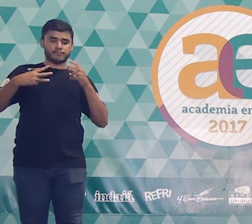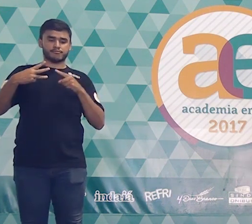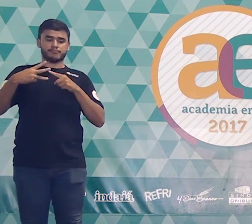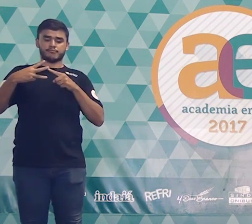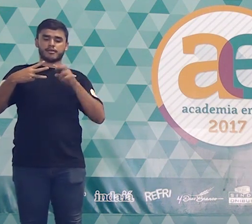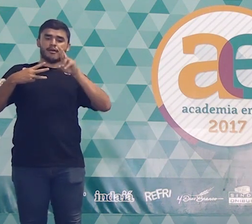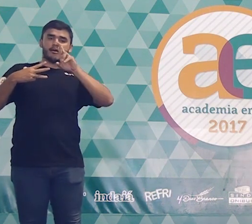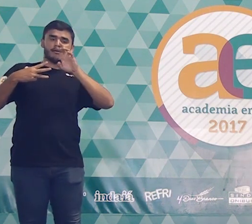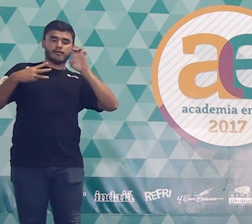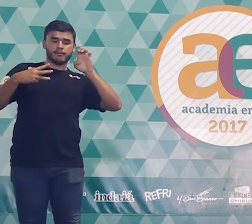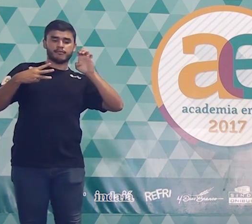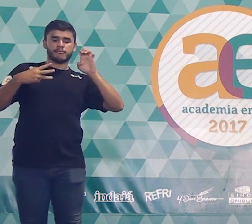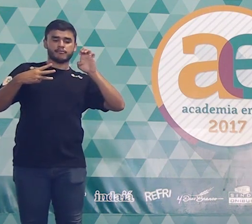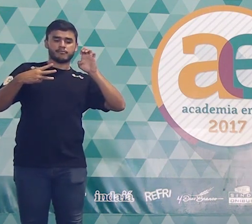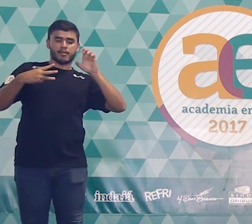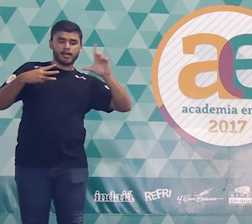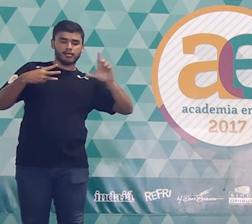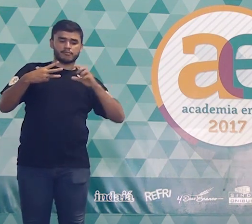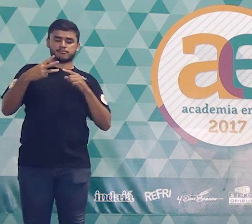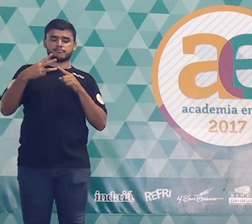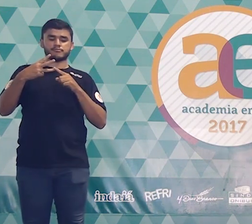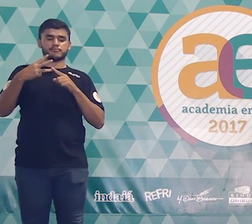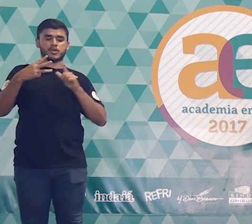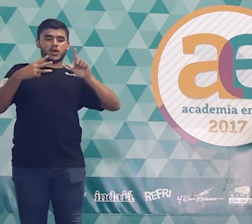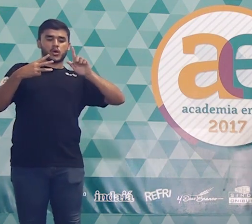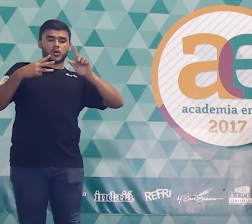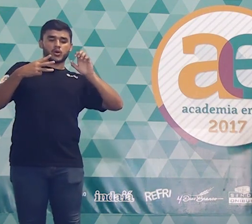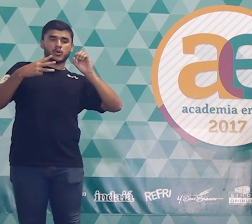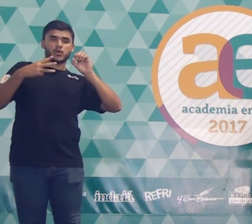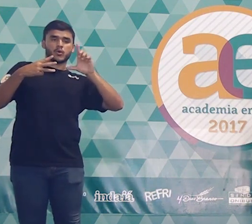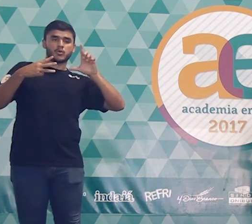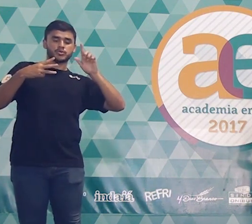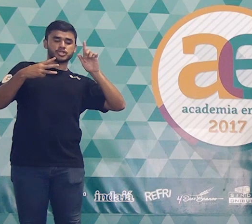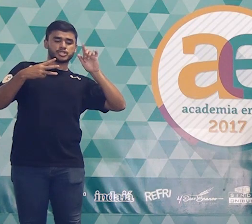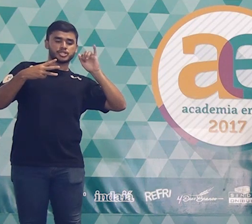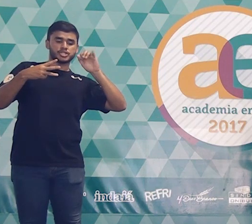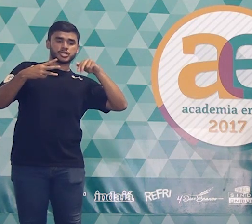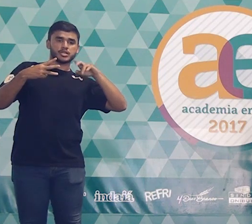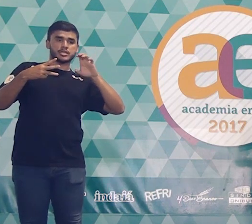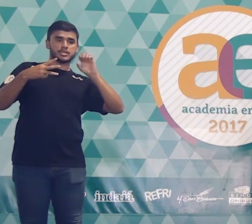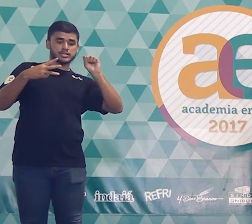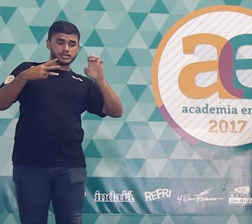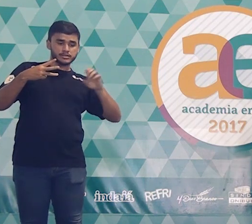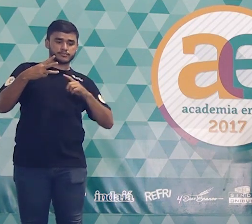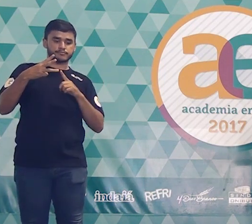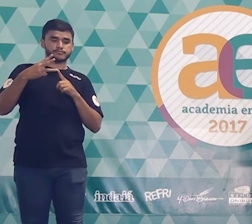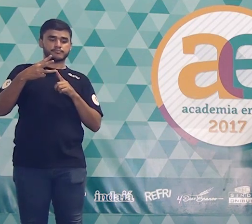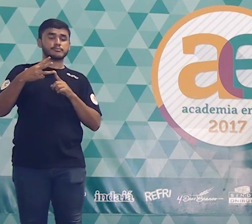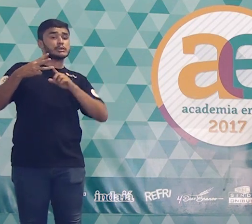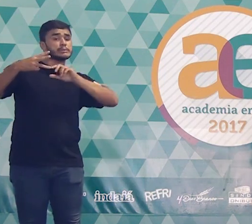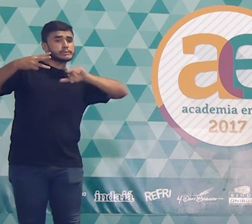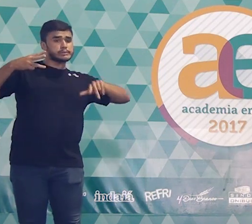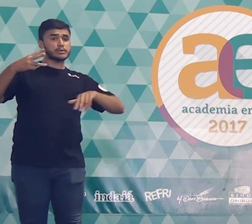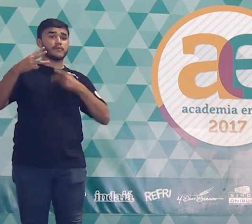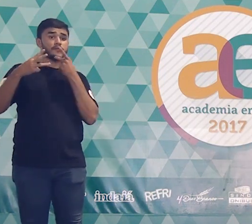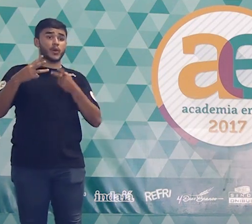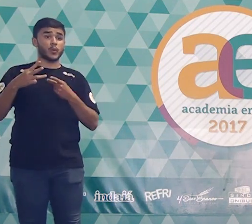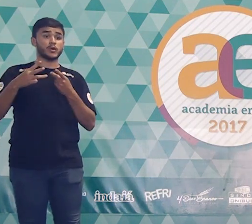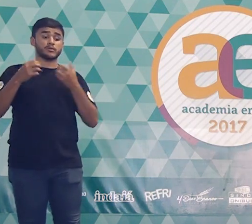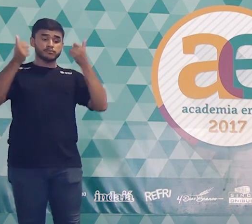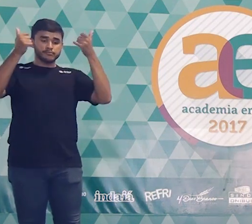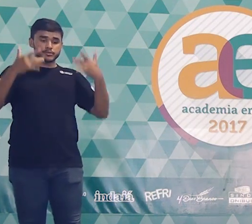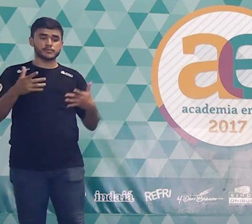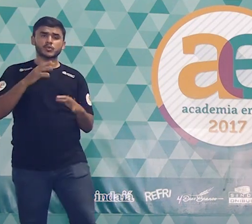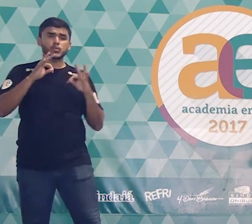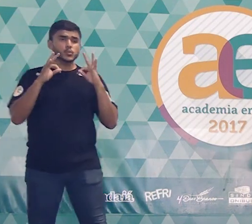não é delimitado por membrana, o citoesqueleto não é delimitado por membrana, o centríolo não é delimitado por membrana. Já o retículo plasmático rugoso,